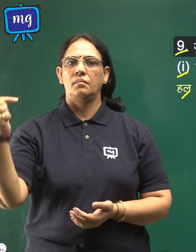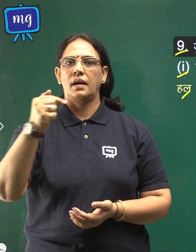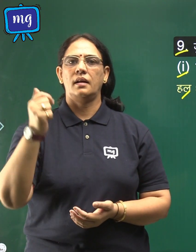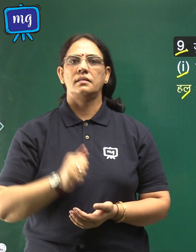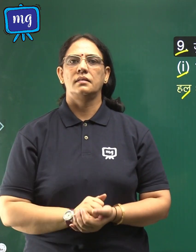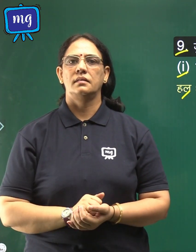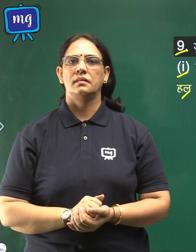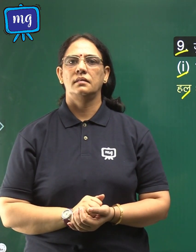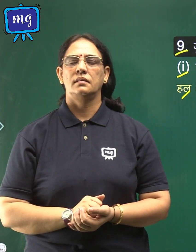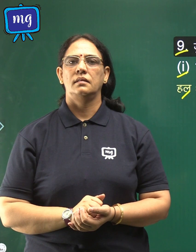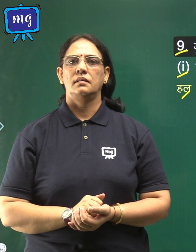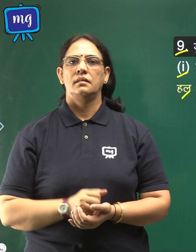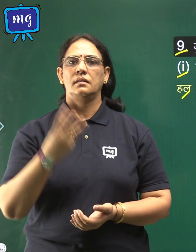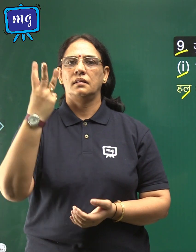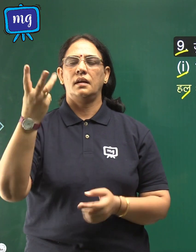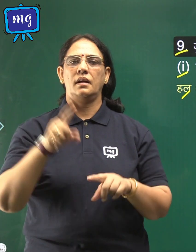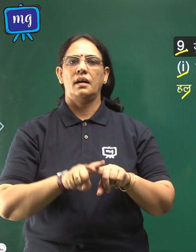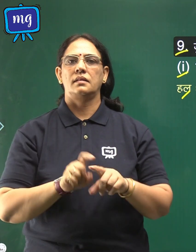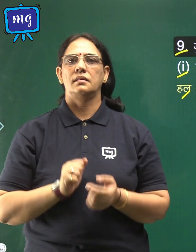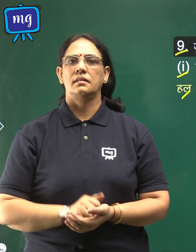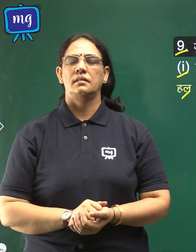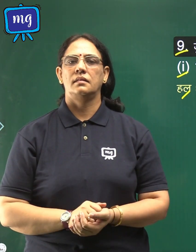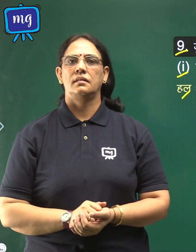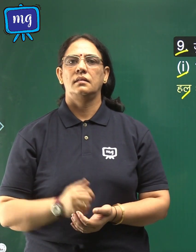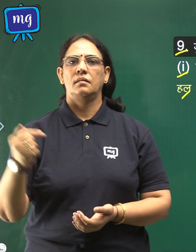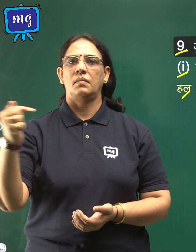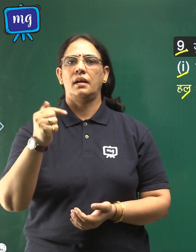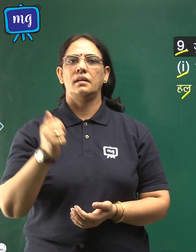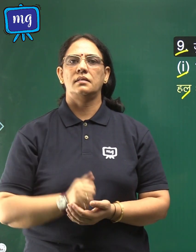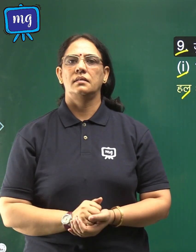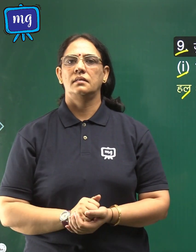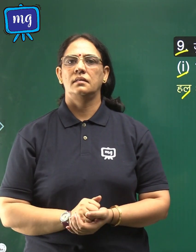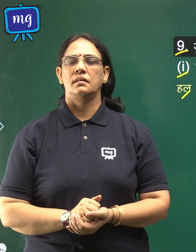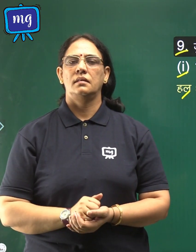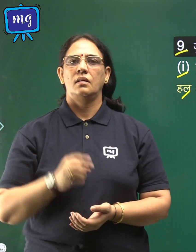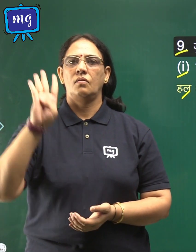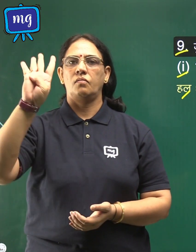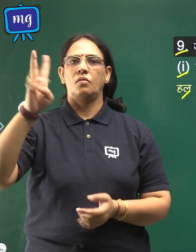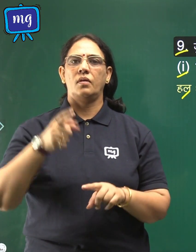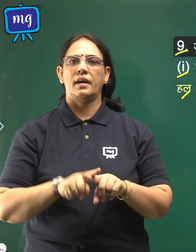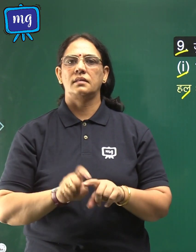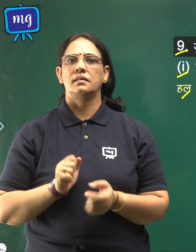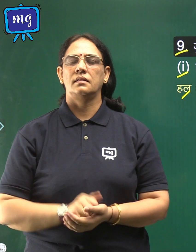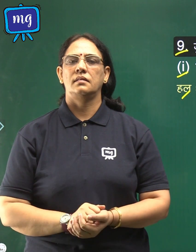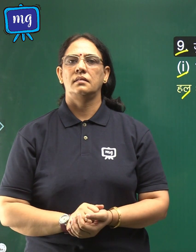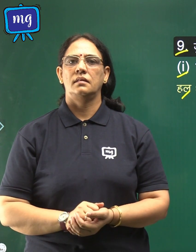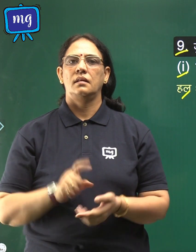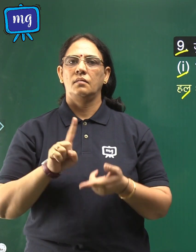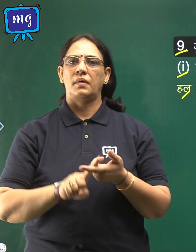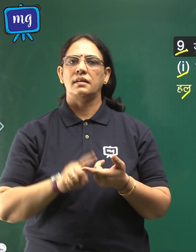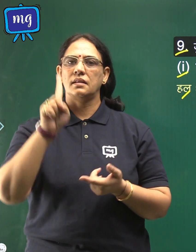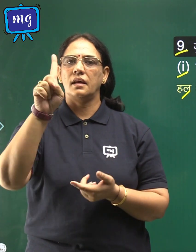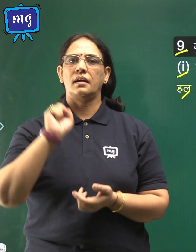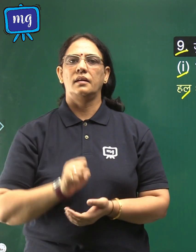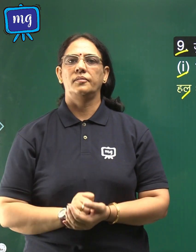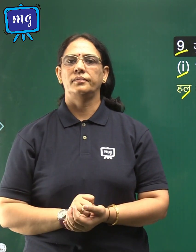माइनस 3x माइनस 4x प्लस 1।